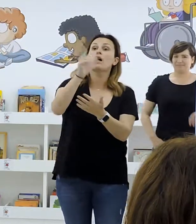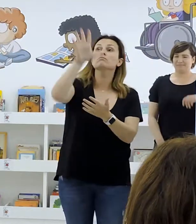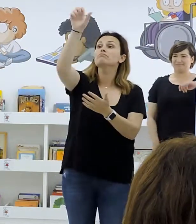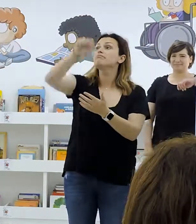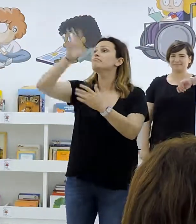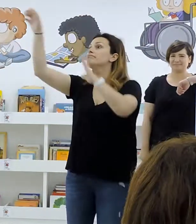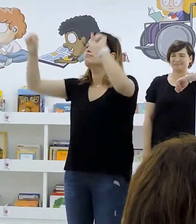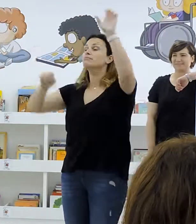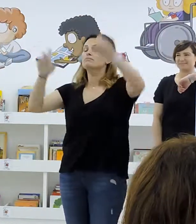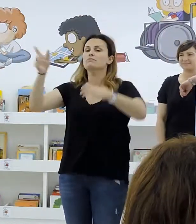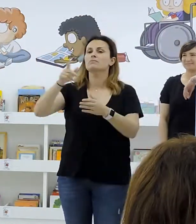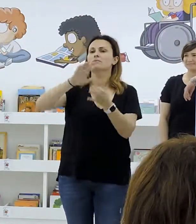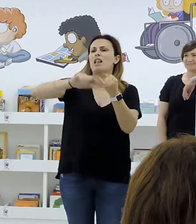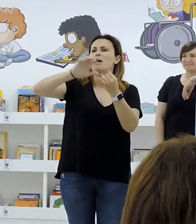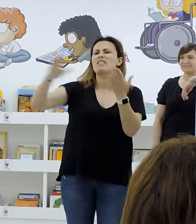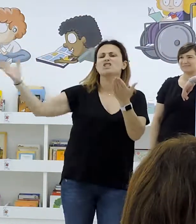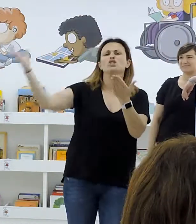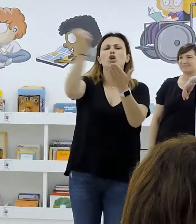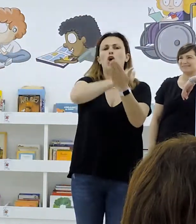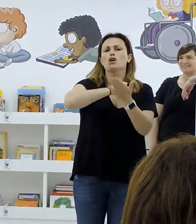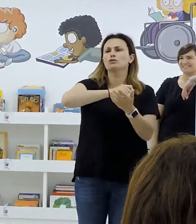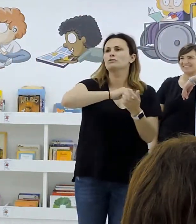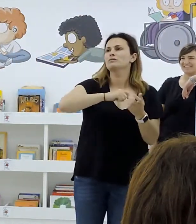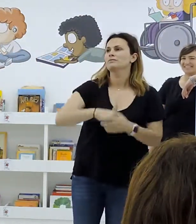por allá, lápices por allí.